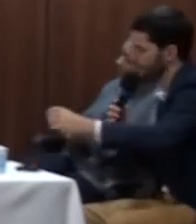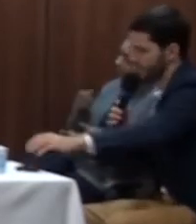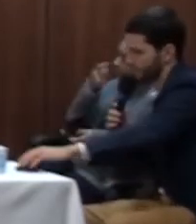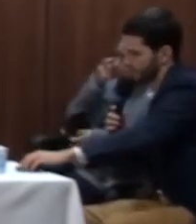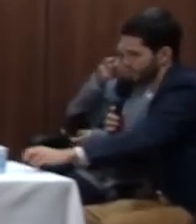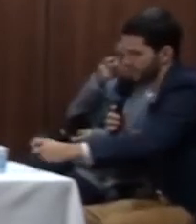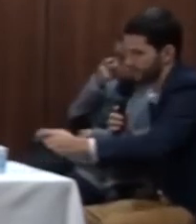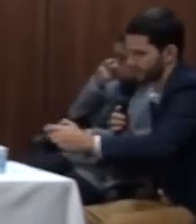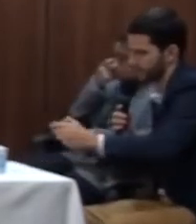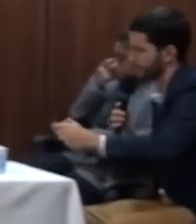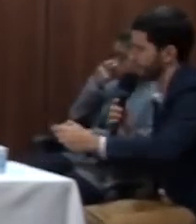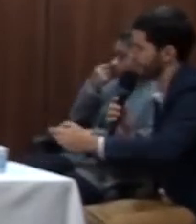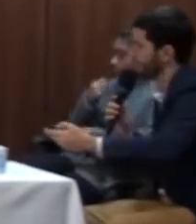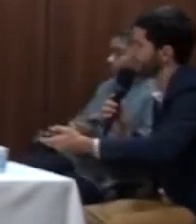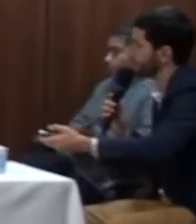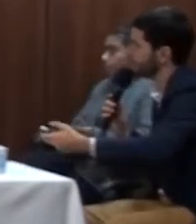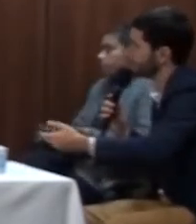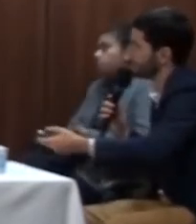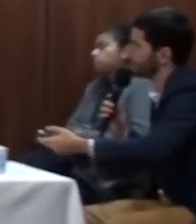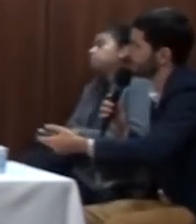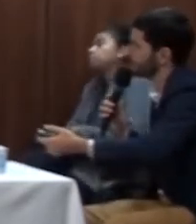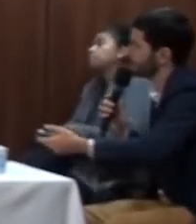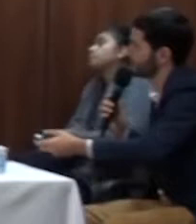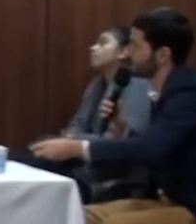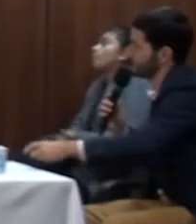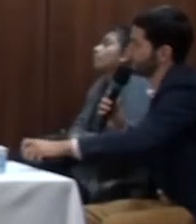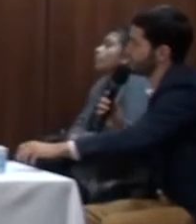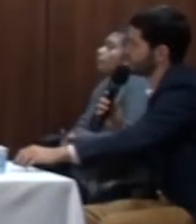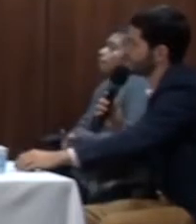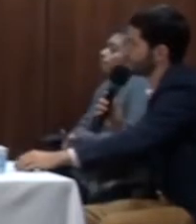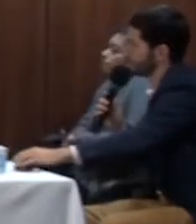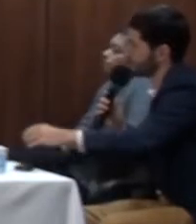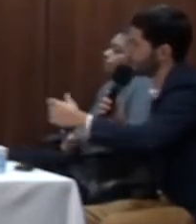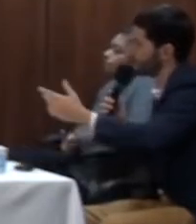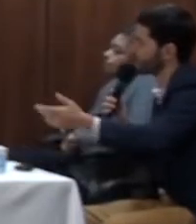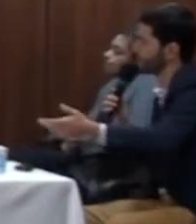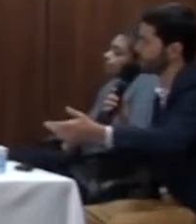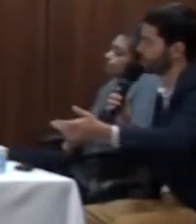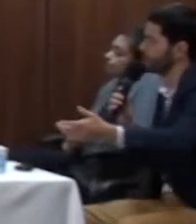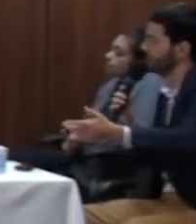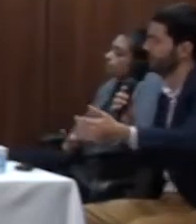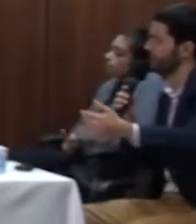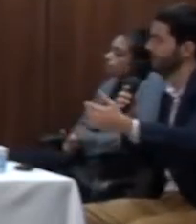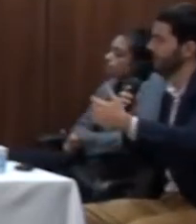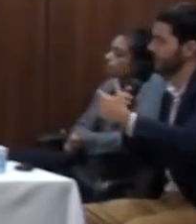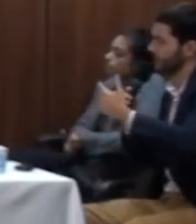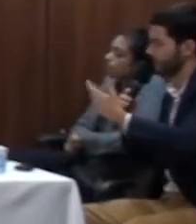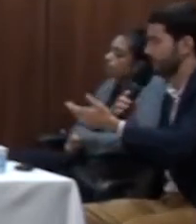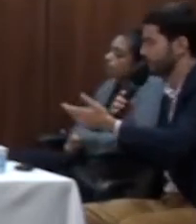O que significa esse slide anterior, né, com essa definição da expansão da política a partir de